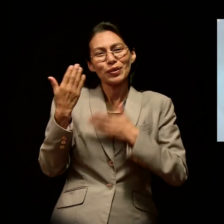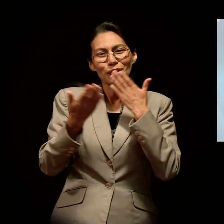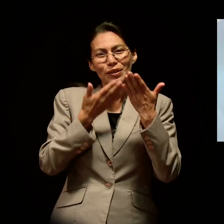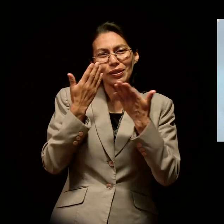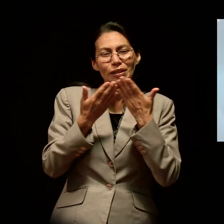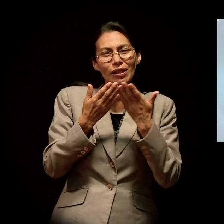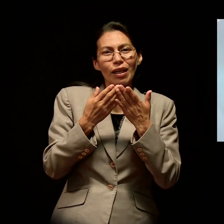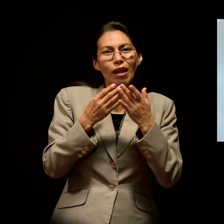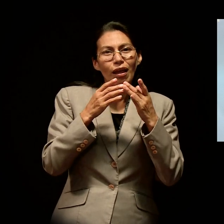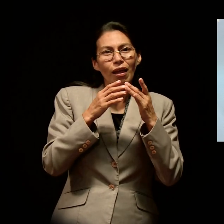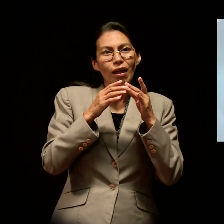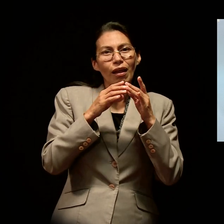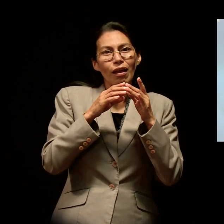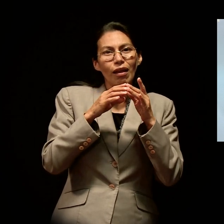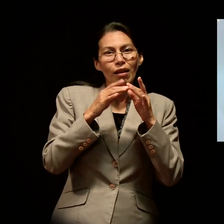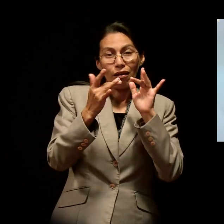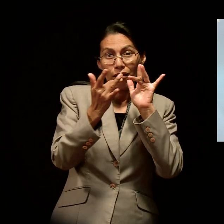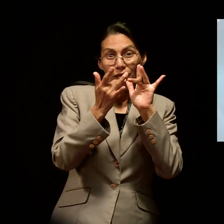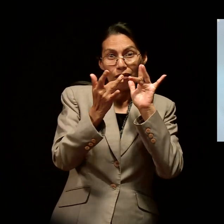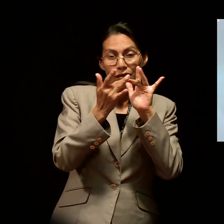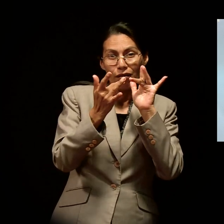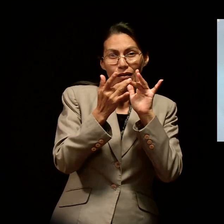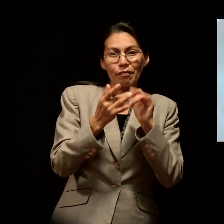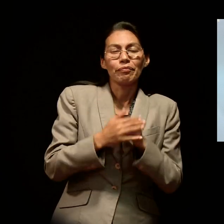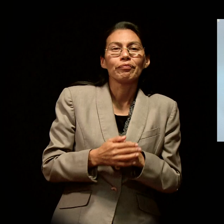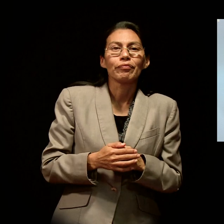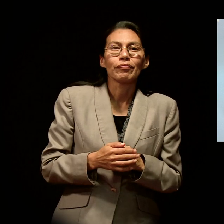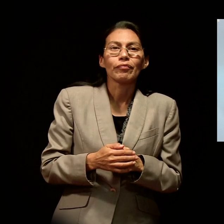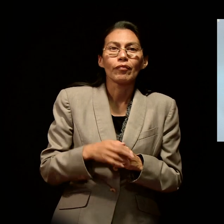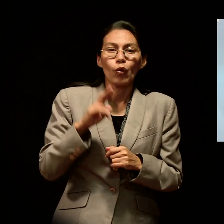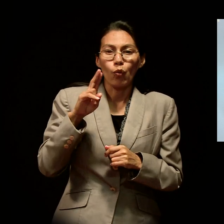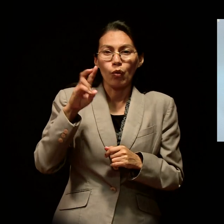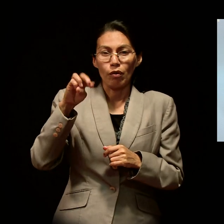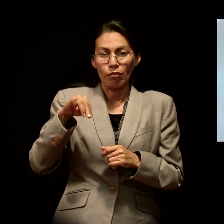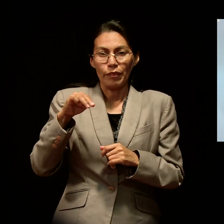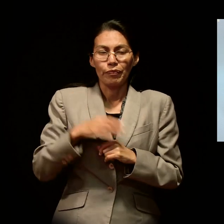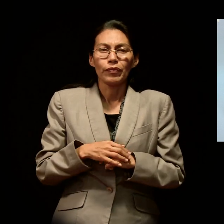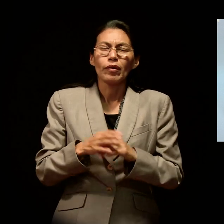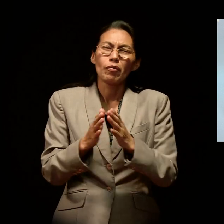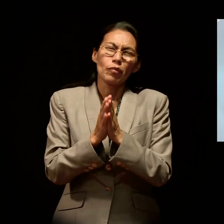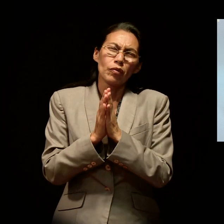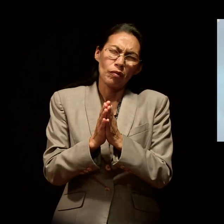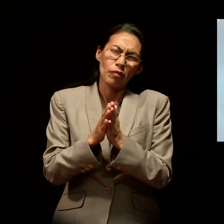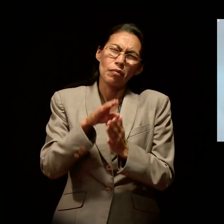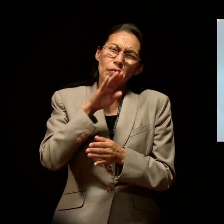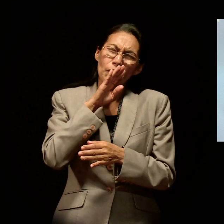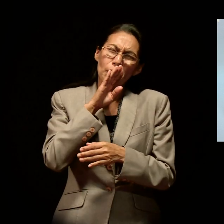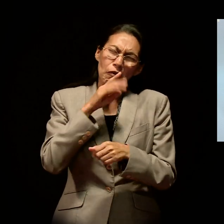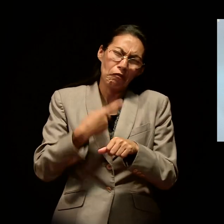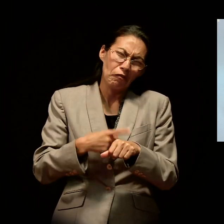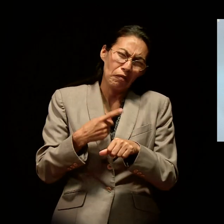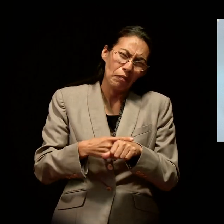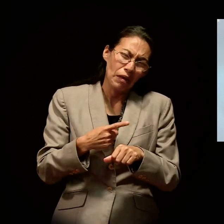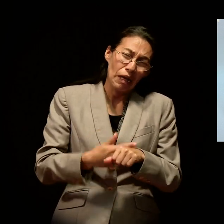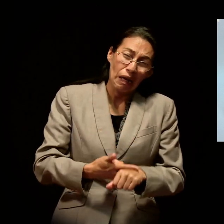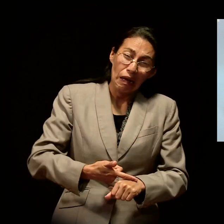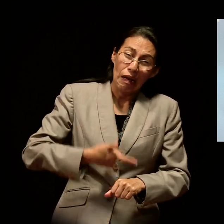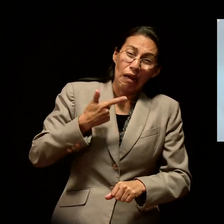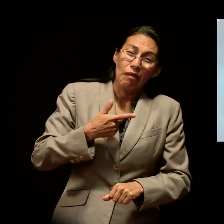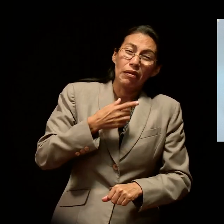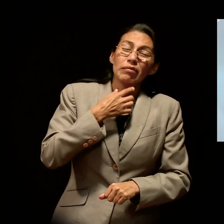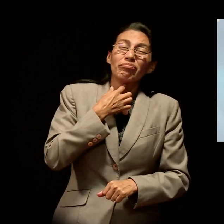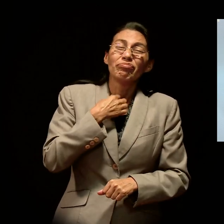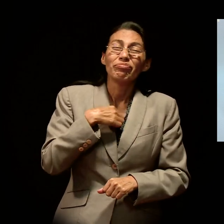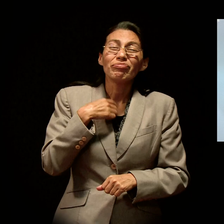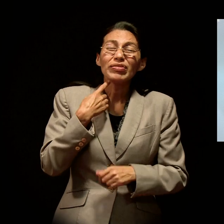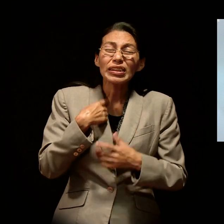Hola Mi nombre es Liz soy estudiante virtual de la um quiero pedirles que oren por mi mamá Ella